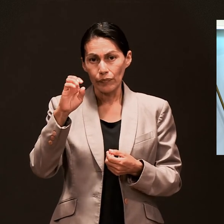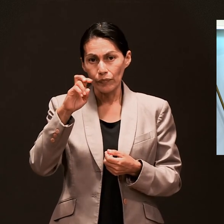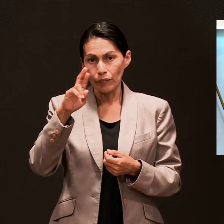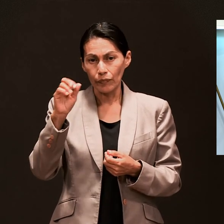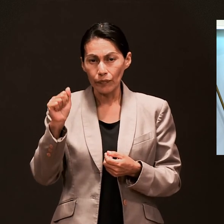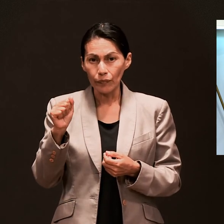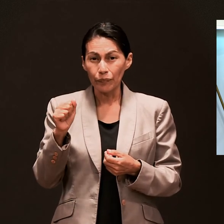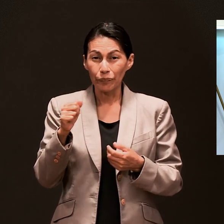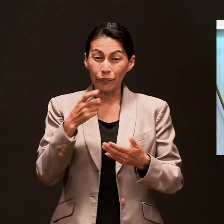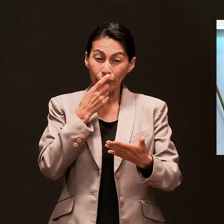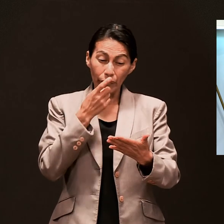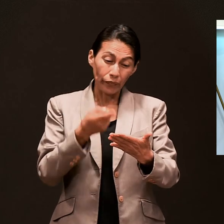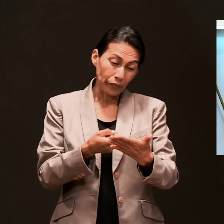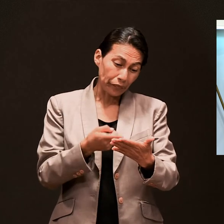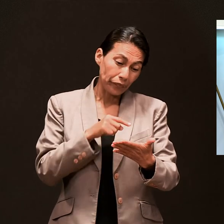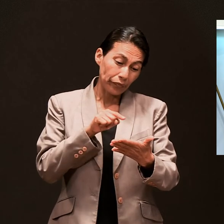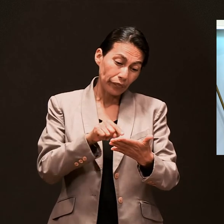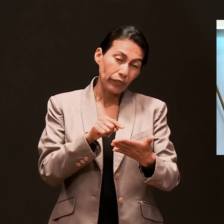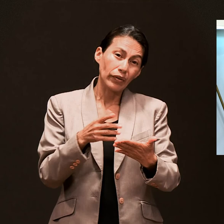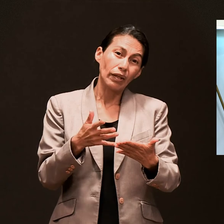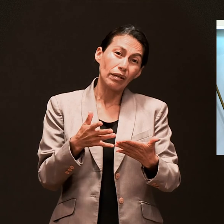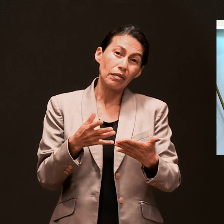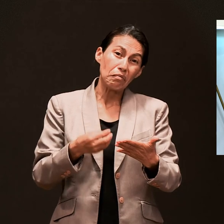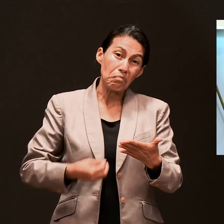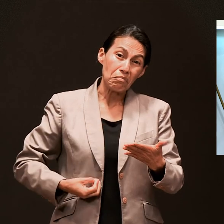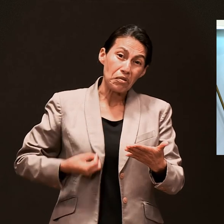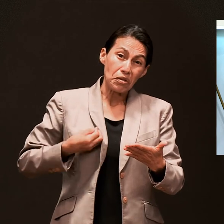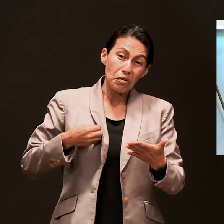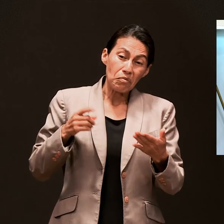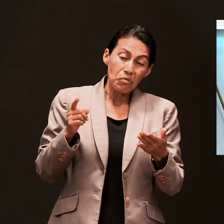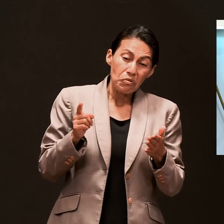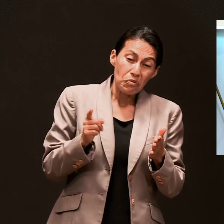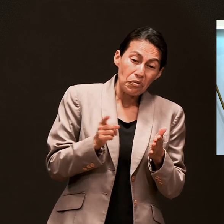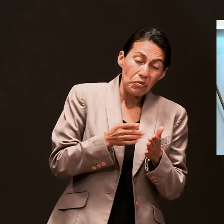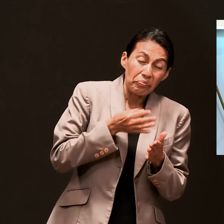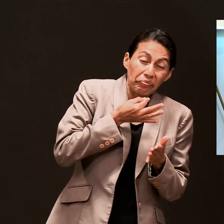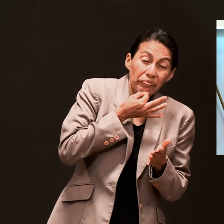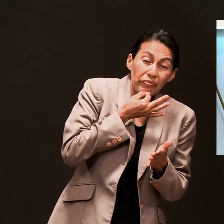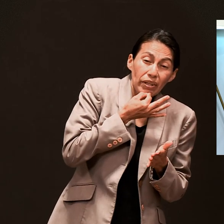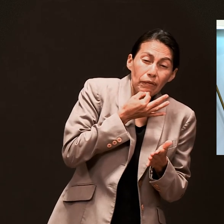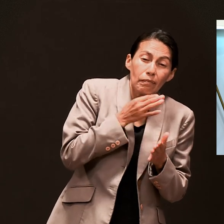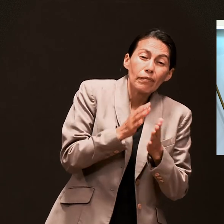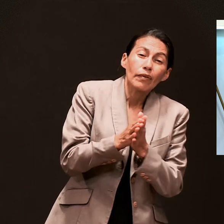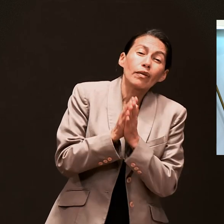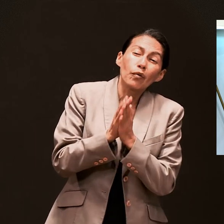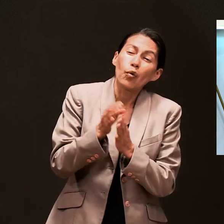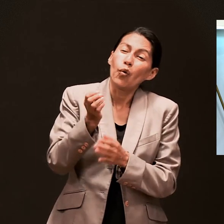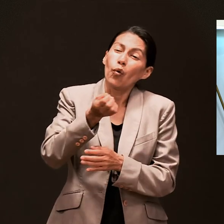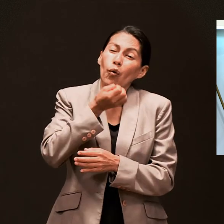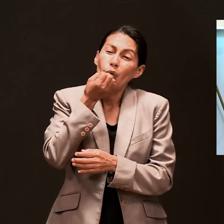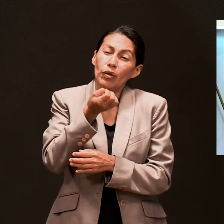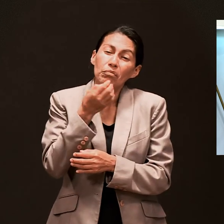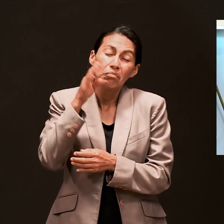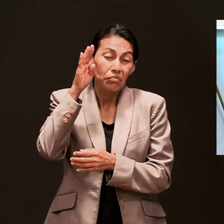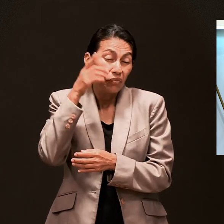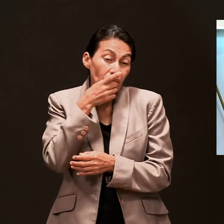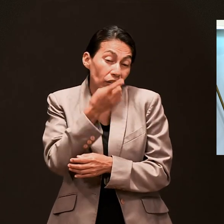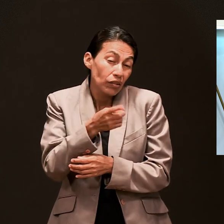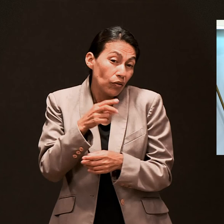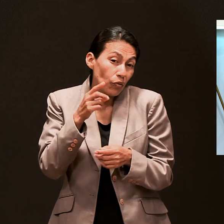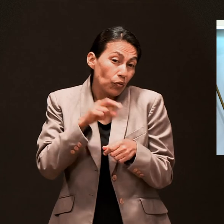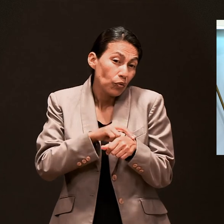tuvo un diagnóstico no favorable después de unos estudios médicos le pronostican poco tiempo de vida